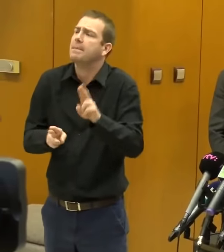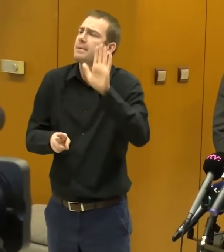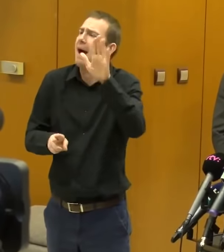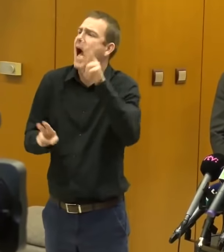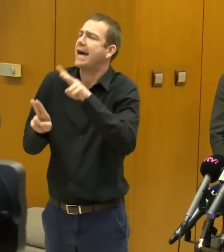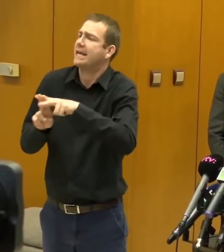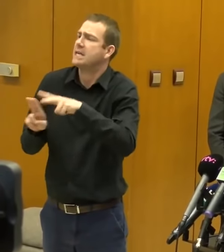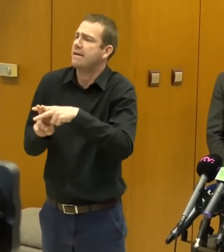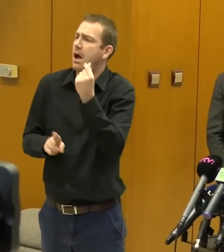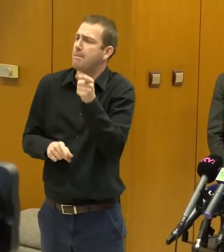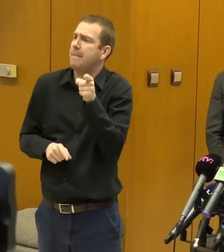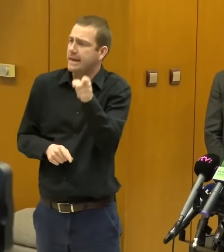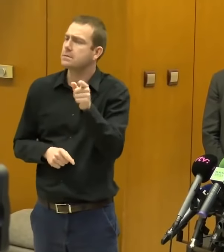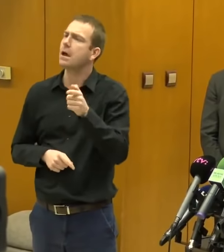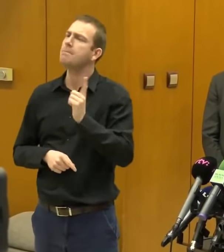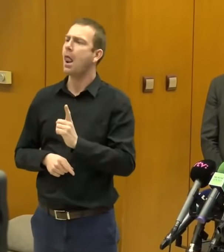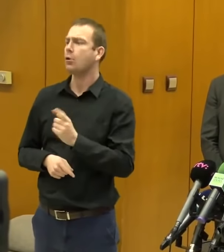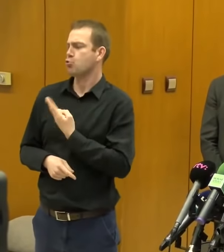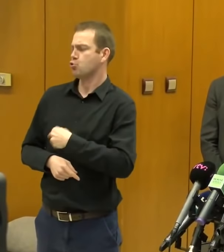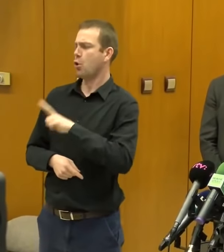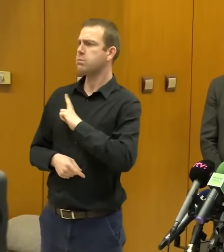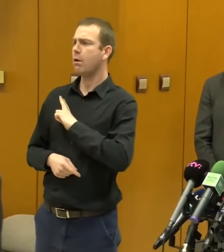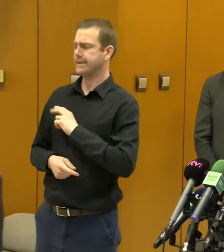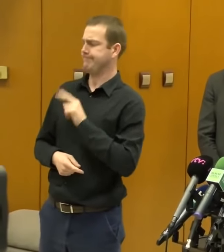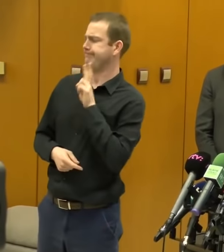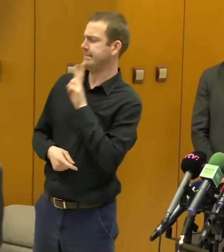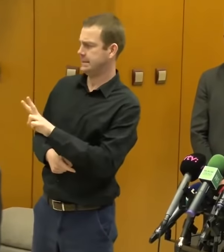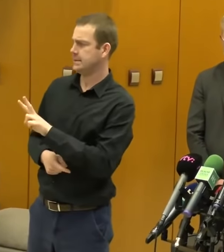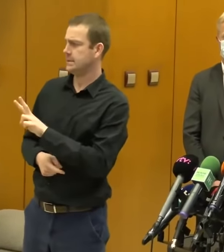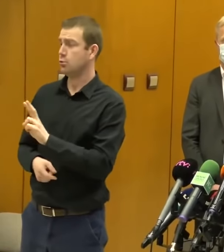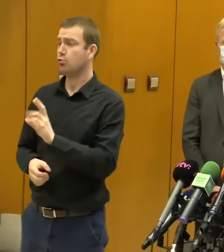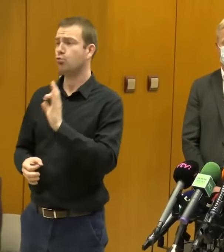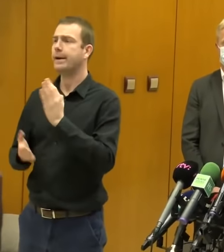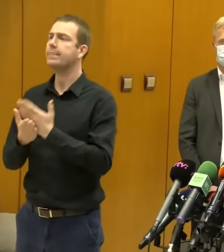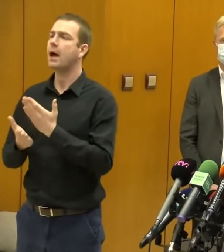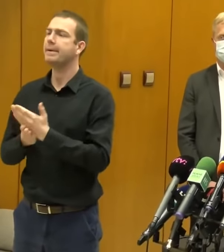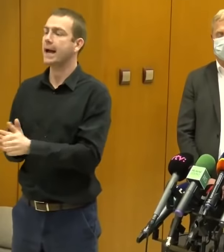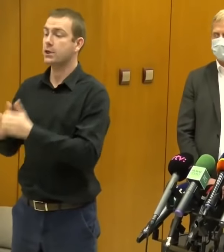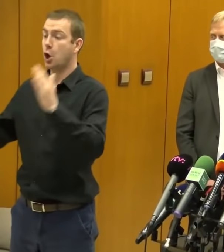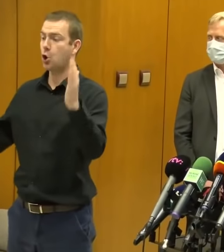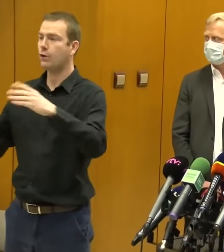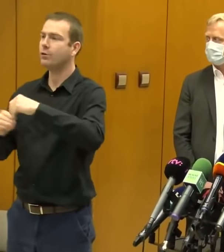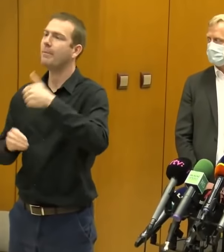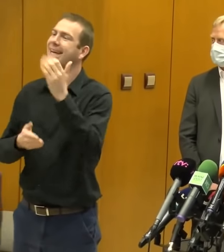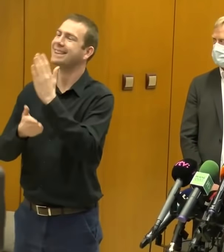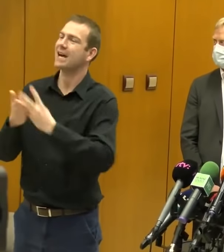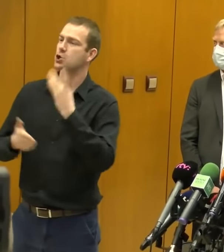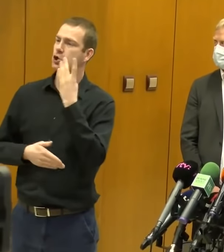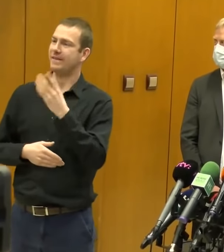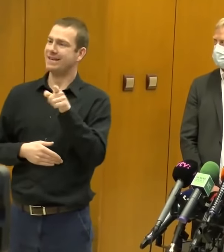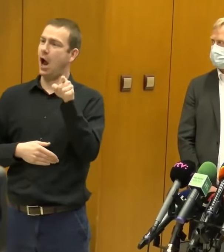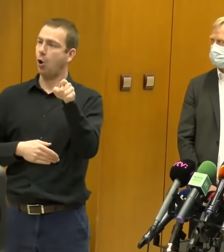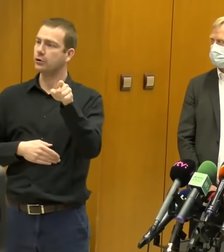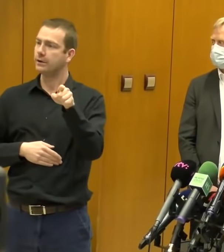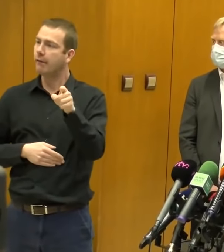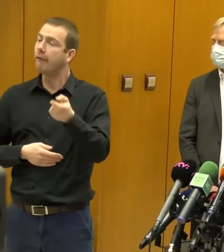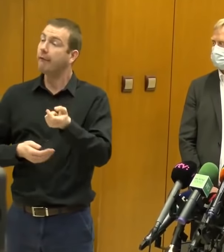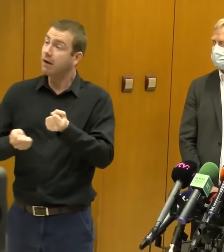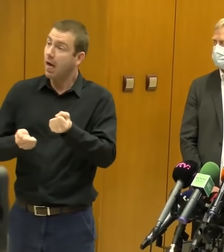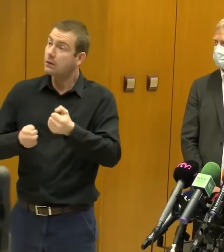pán Pellegrini k tomu pristúpiť dobre, tak štvrtinu z roka vládne on, tak štvrtinu z tej rezervy si zoberie on. On viac ako